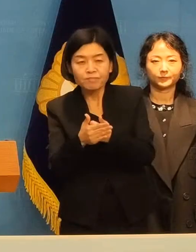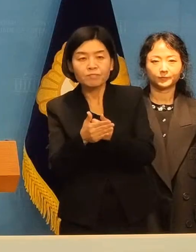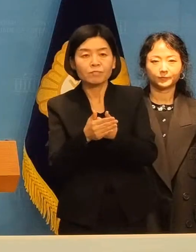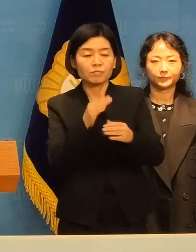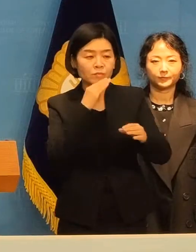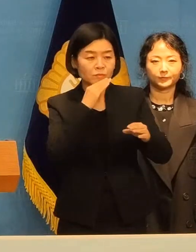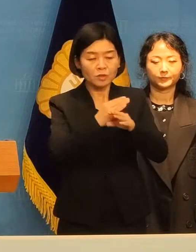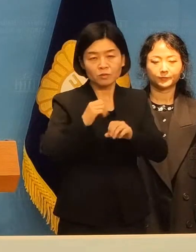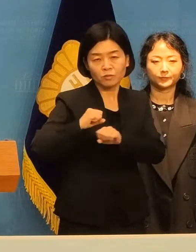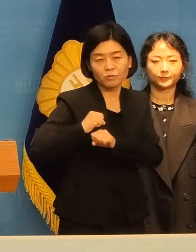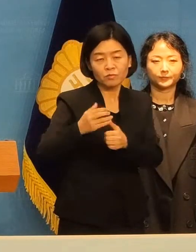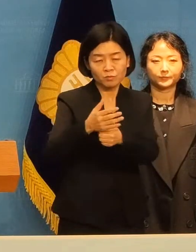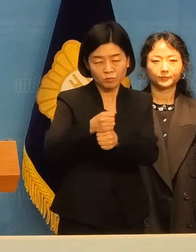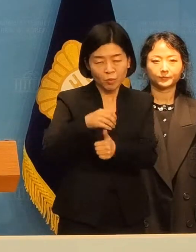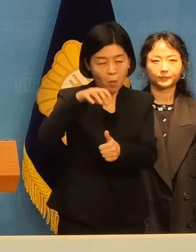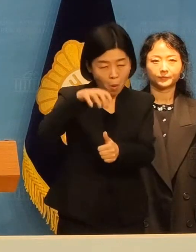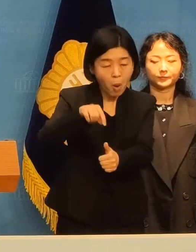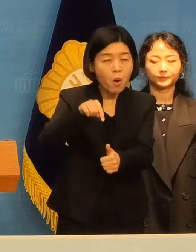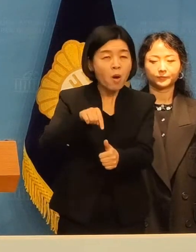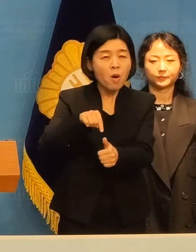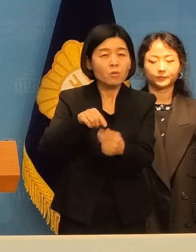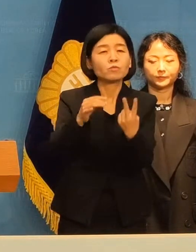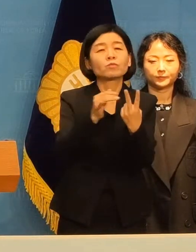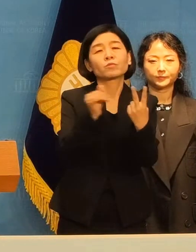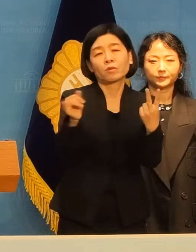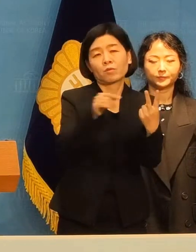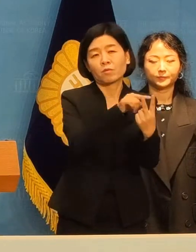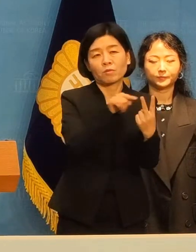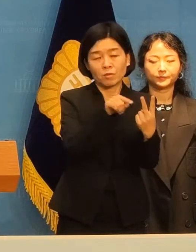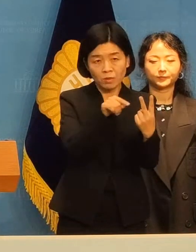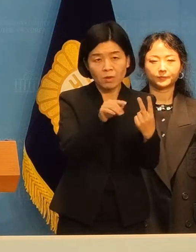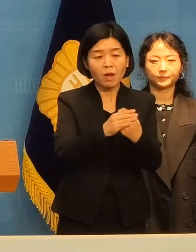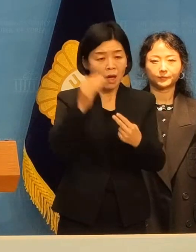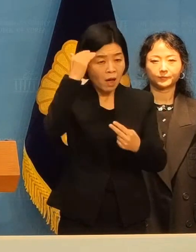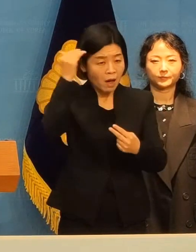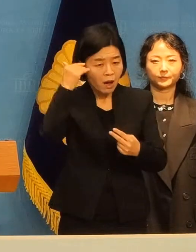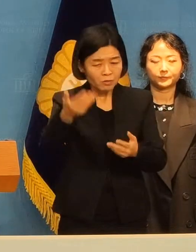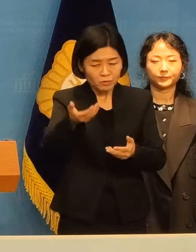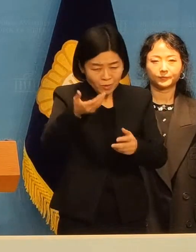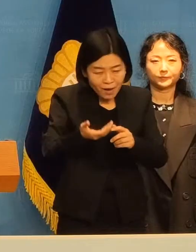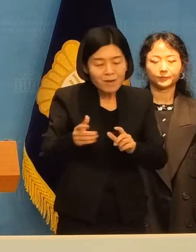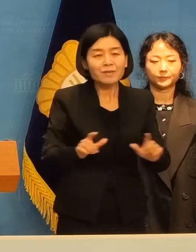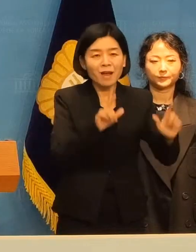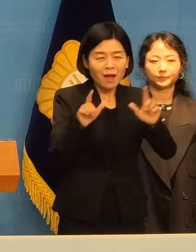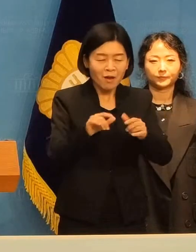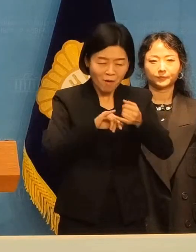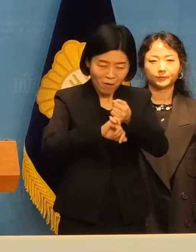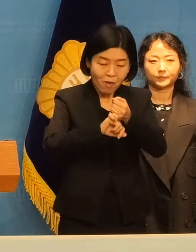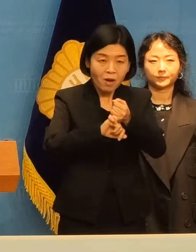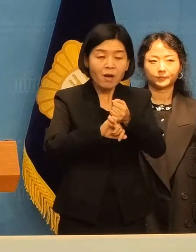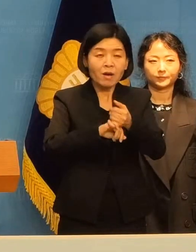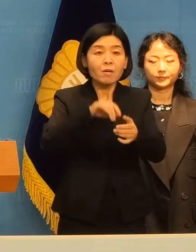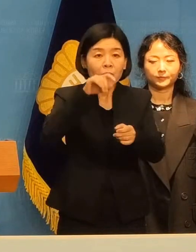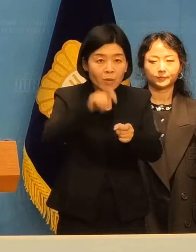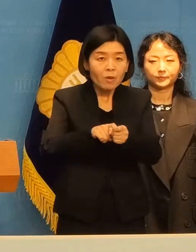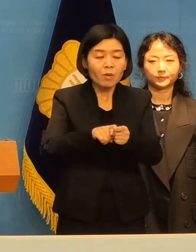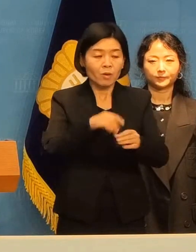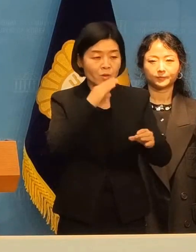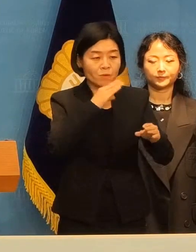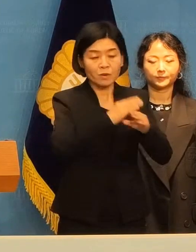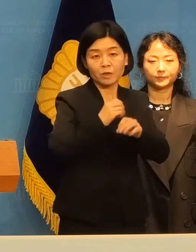북한군 포로 백모 씨, 이모 씨를 한국으로 송환하기 위한